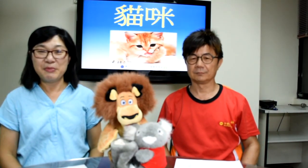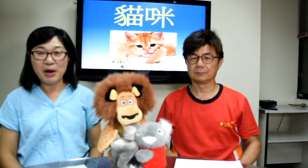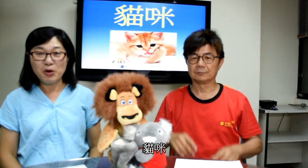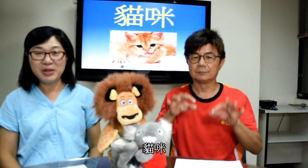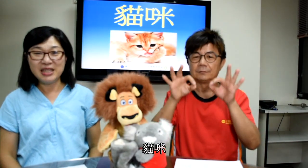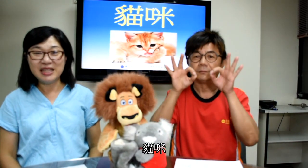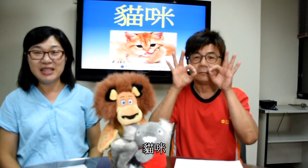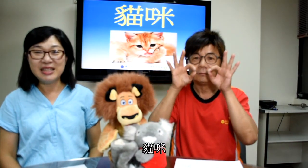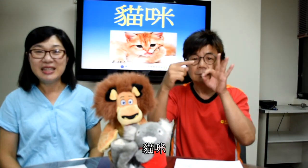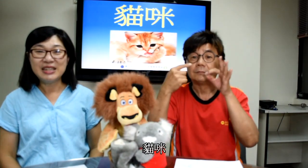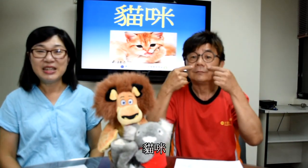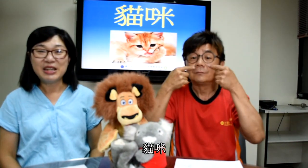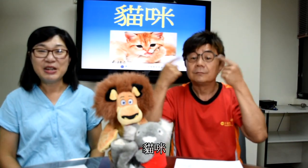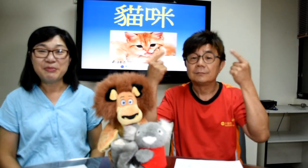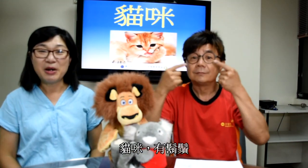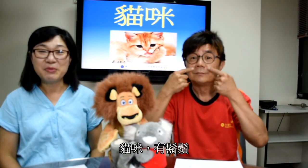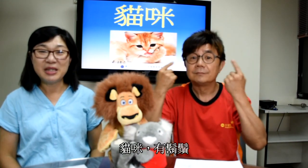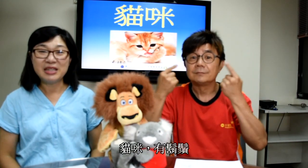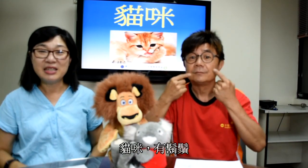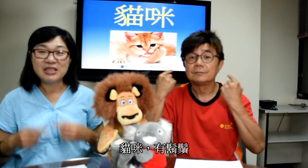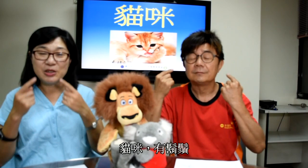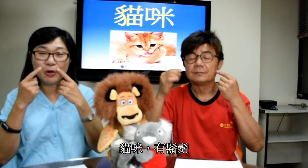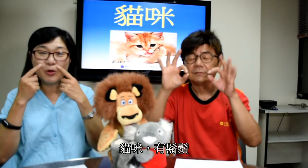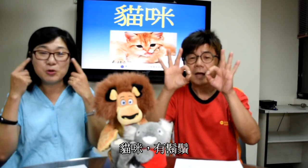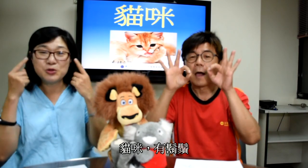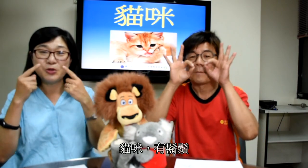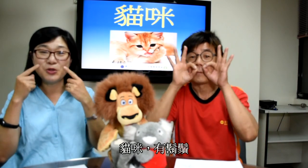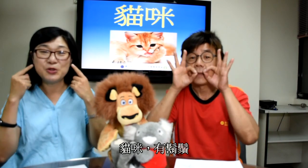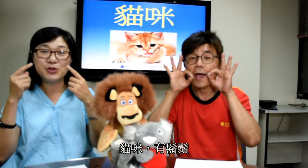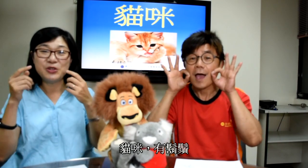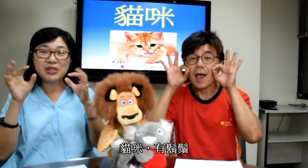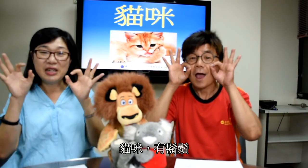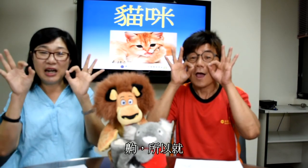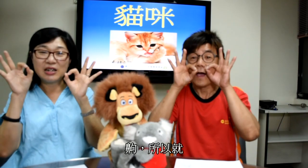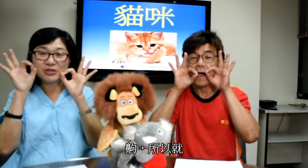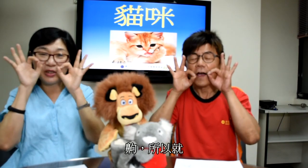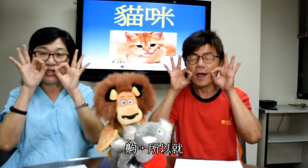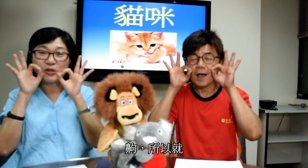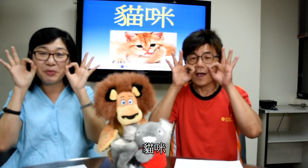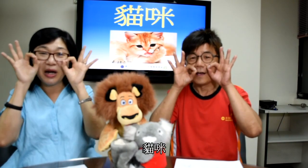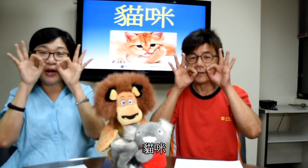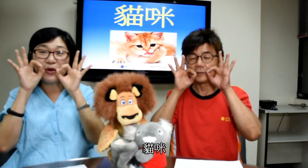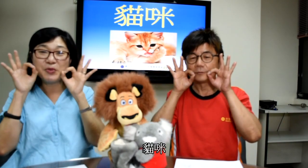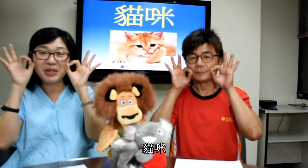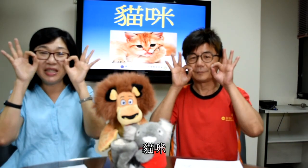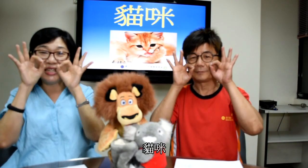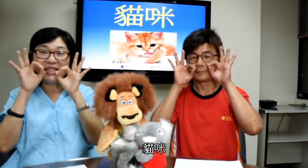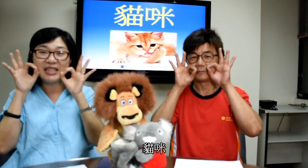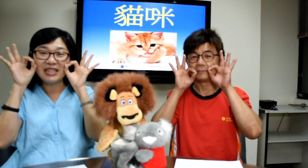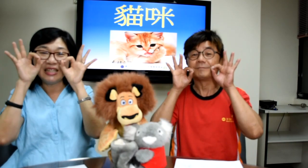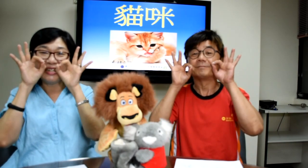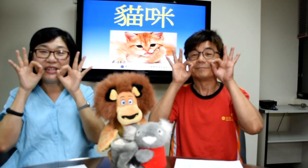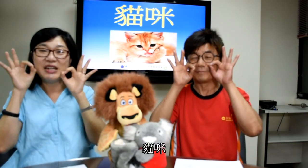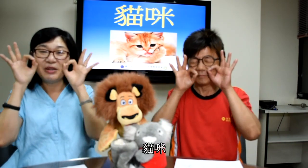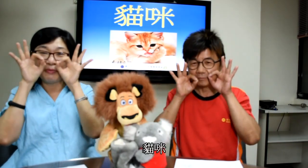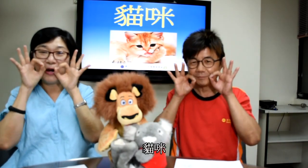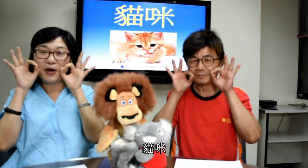猫咪，猫咪有胡须，好，所以就猫咪，猫